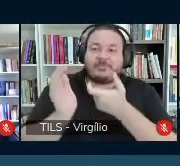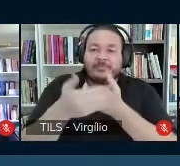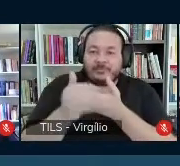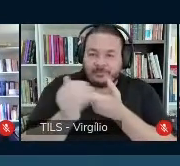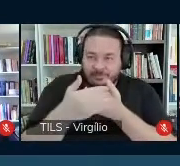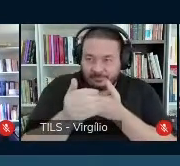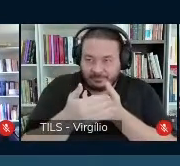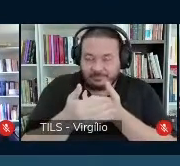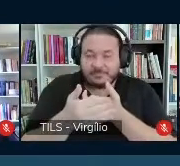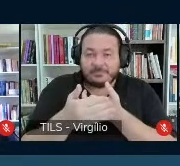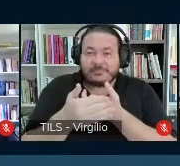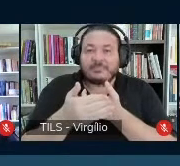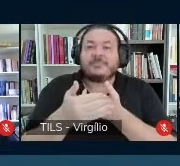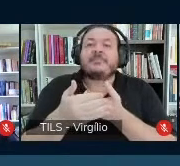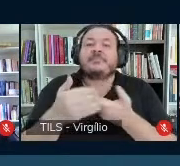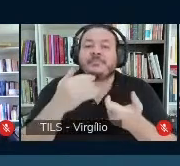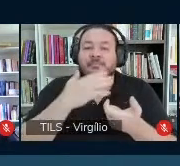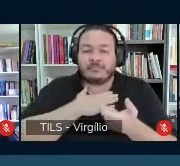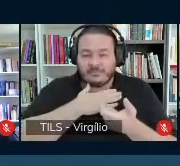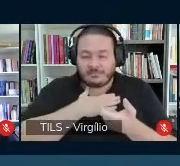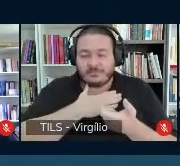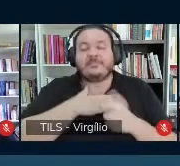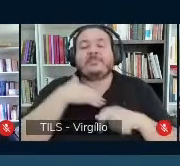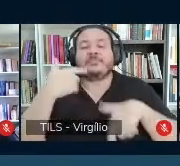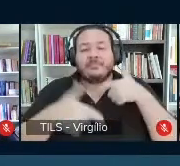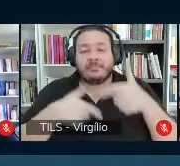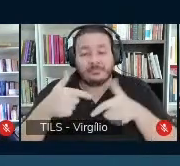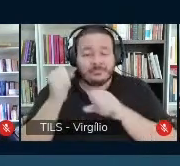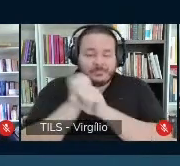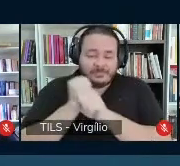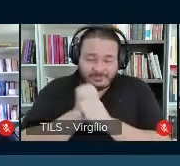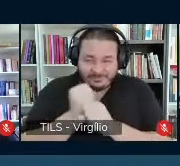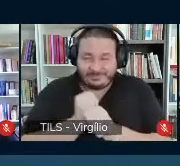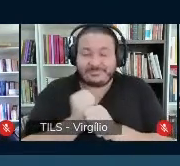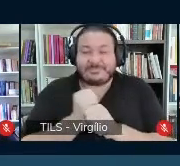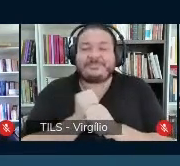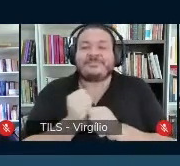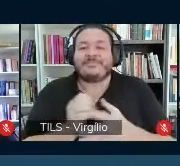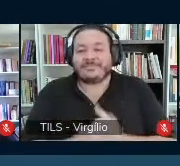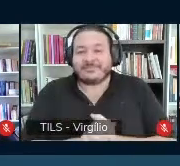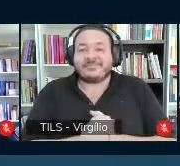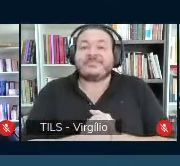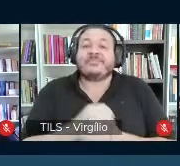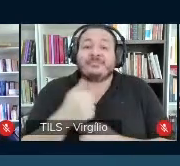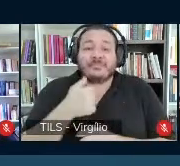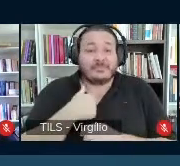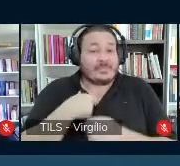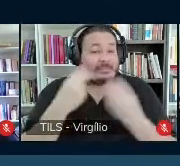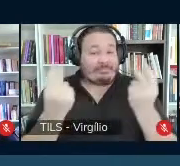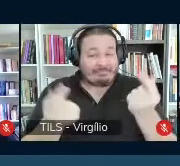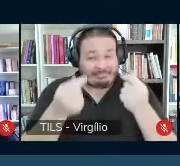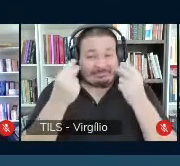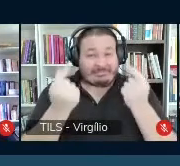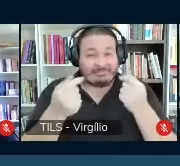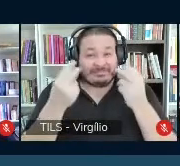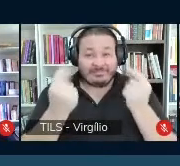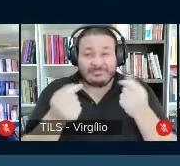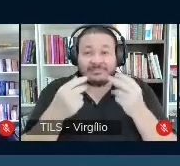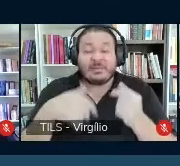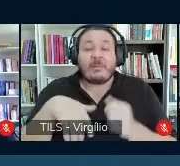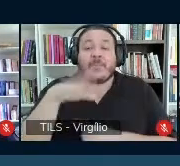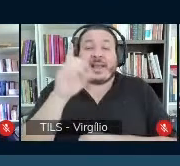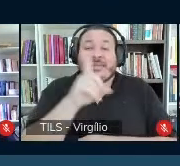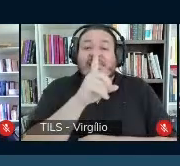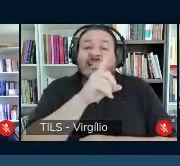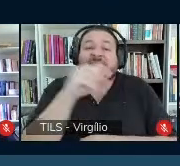em que eu atuo há muitos anos. Né? Põe muitos anos nisso, porque tem mais de 100 defesas aí